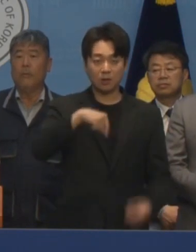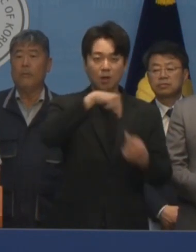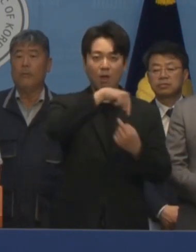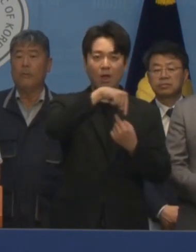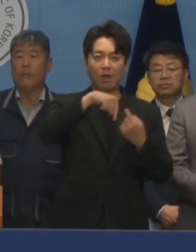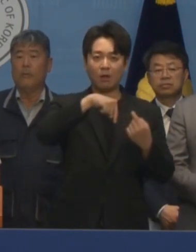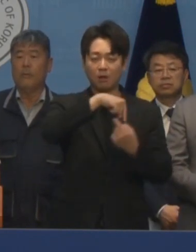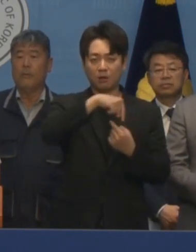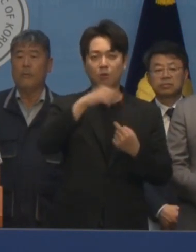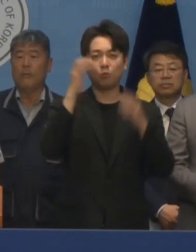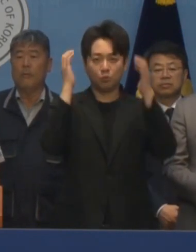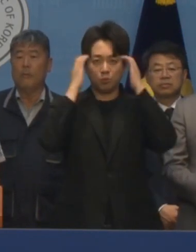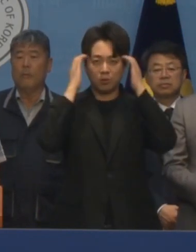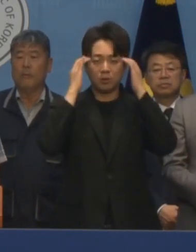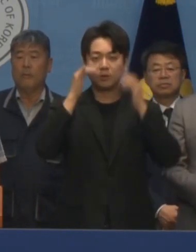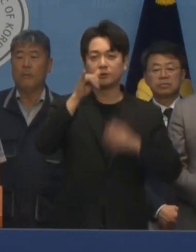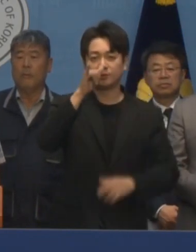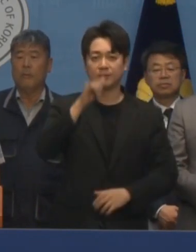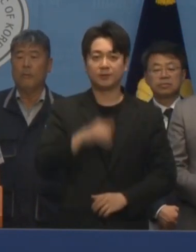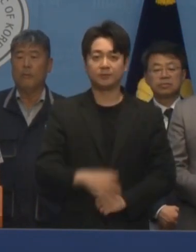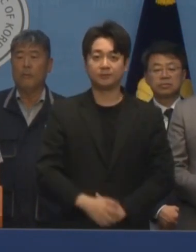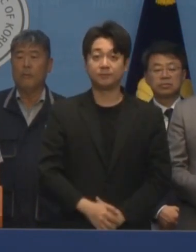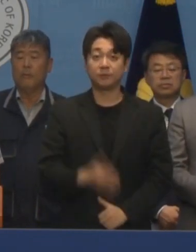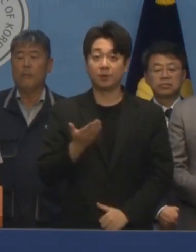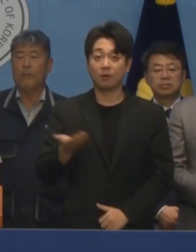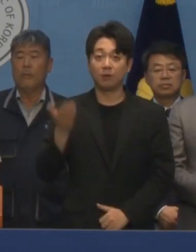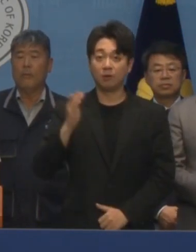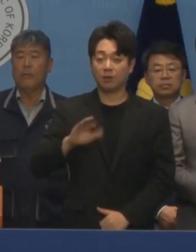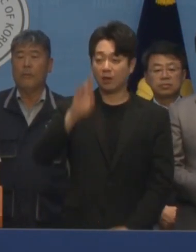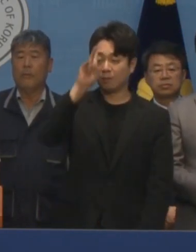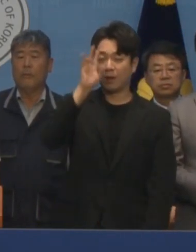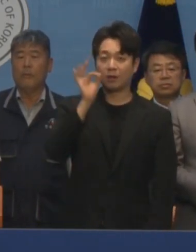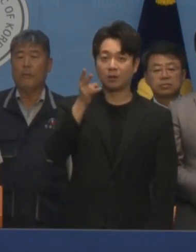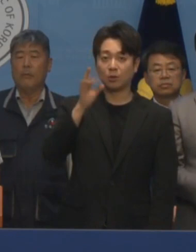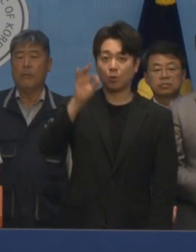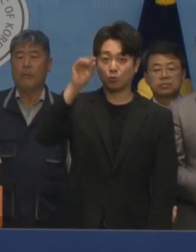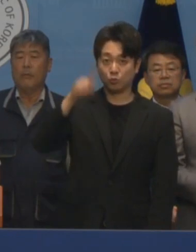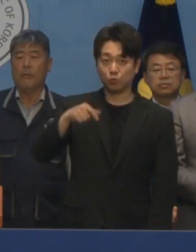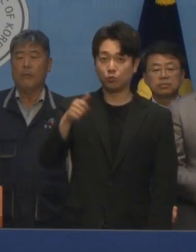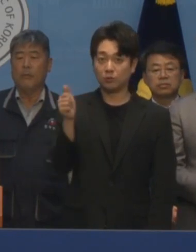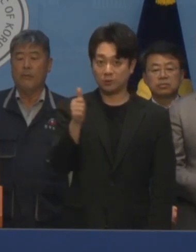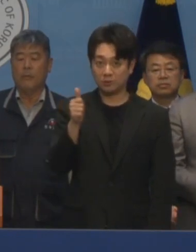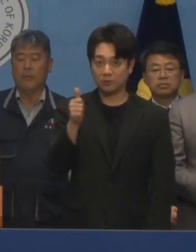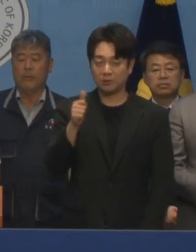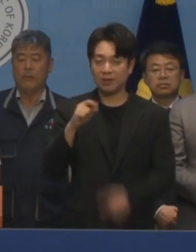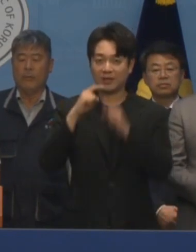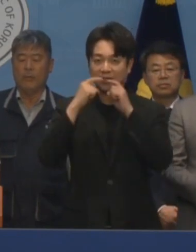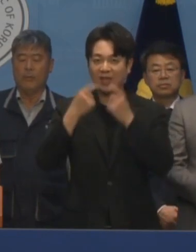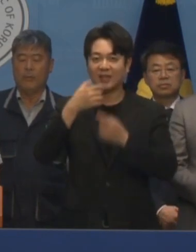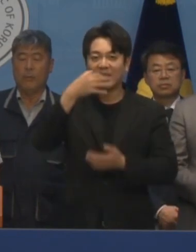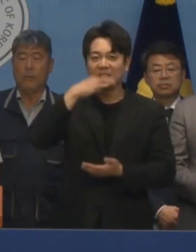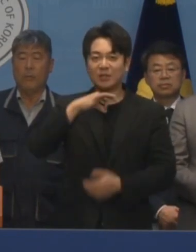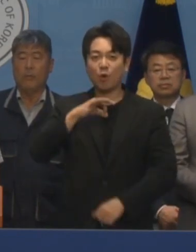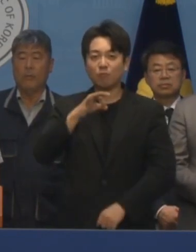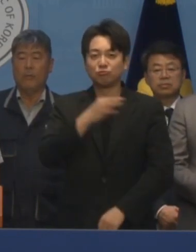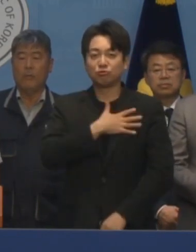경영난에 봉착했습니다. 하지만 박영우 회장은 개인은 엄청난 부자입니다.